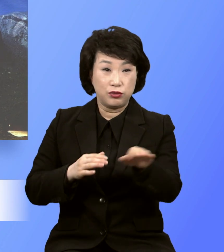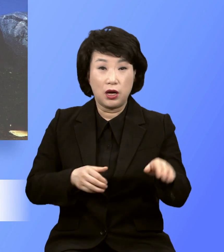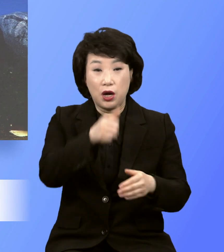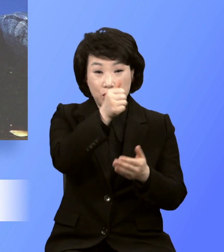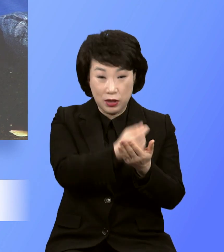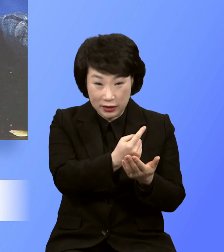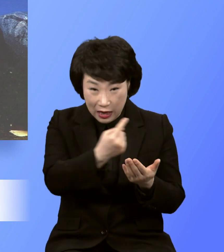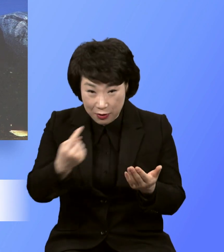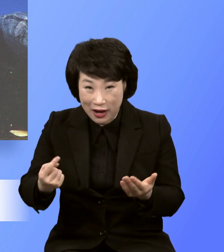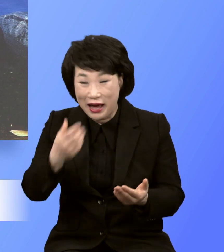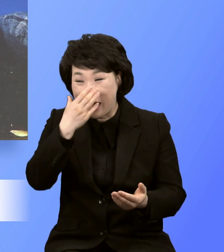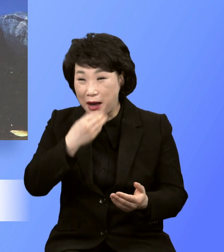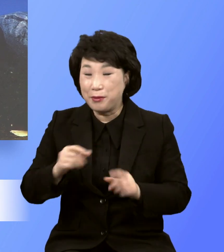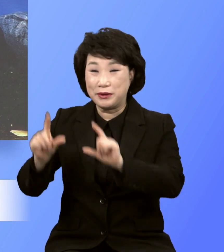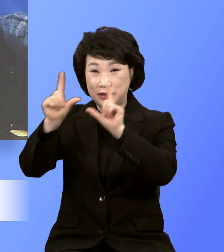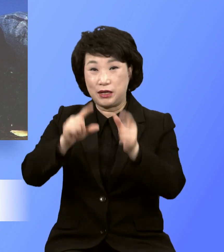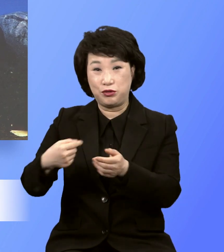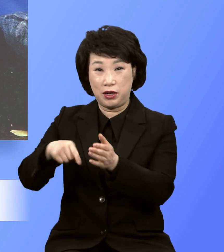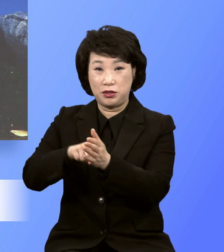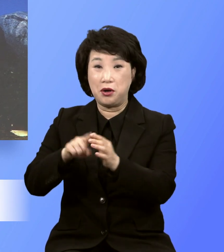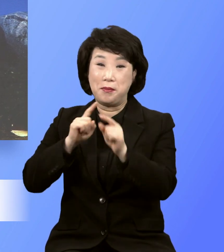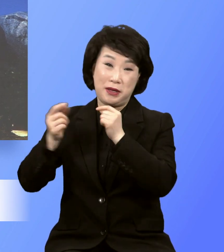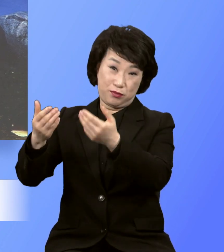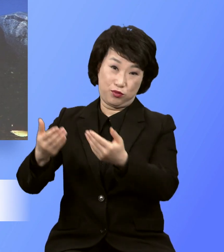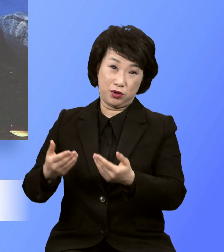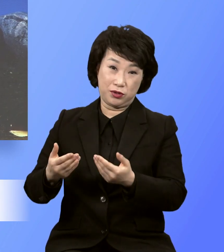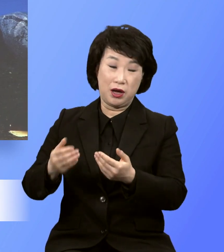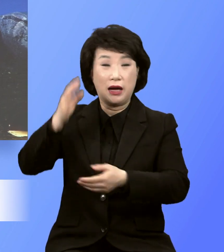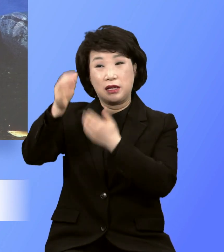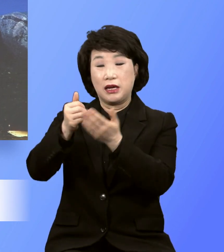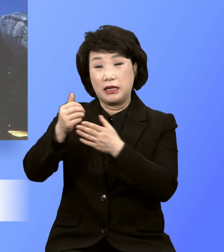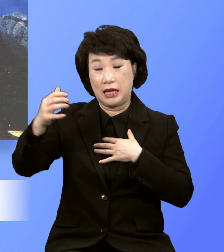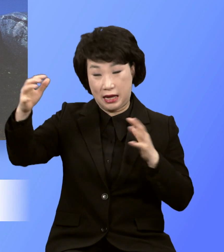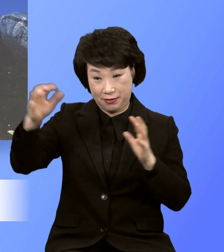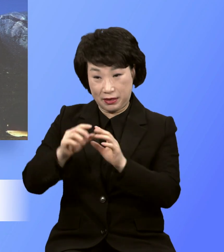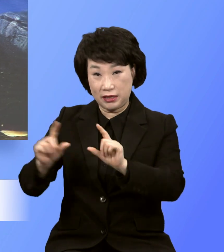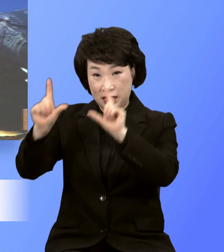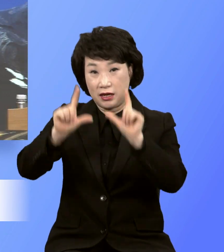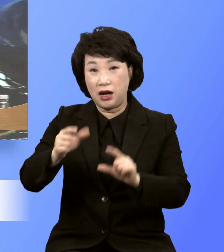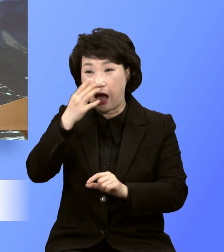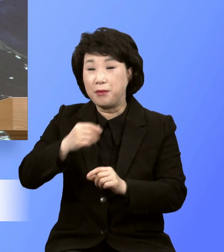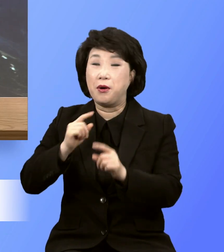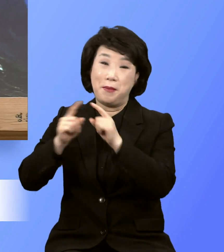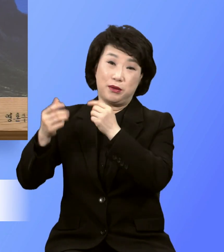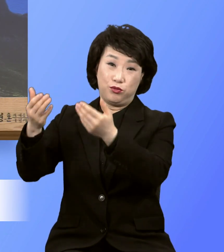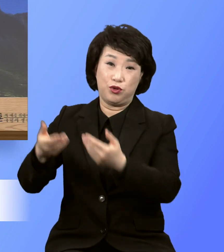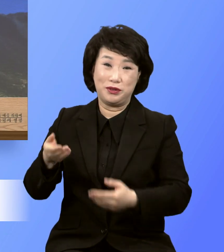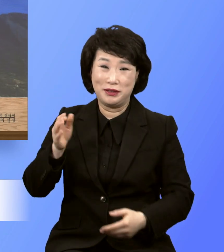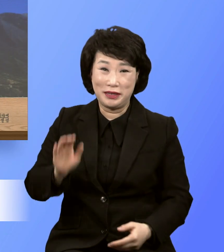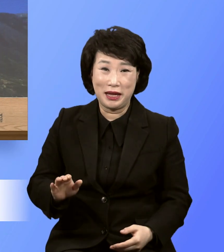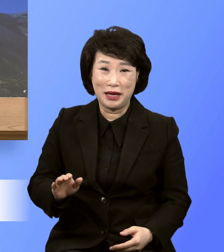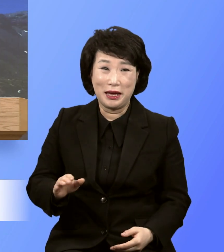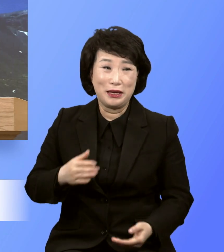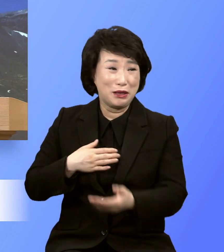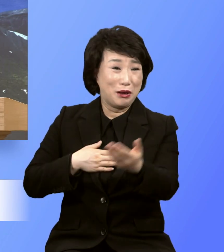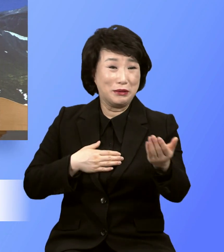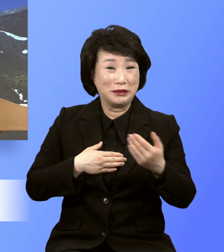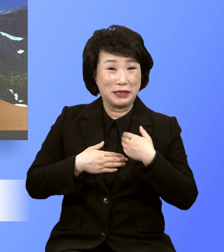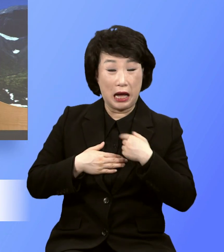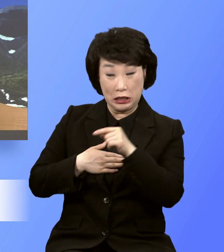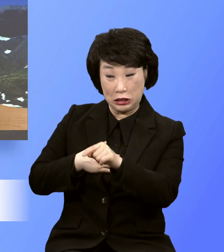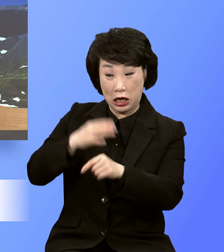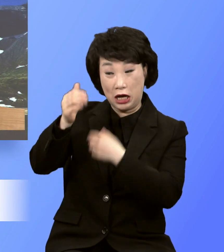벗어나서 행복하게 살아라고 하나님과 함께 행복하게 살아라고 주신 말씀인데 나는